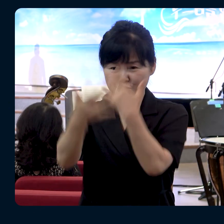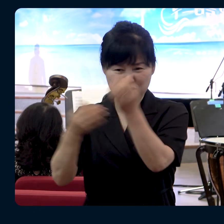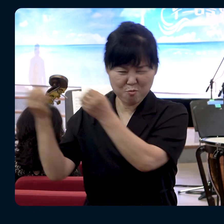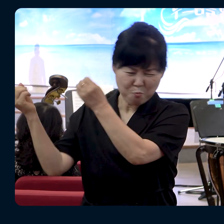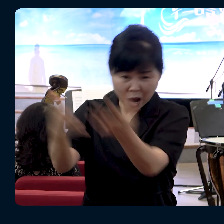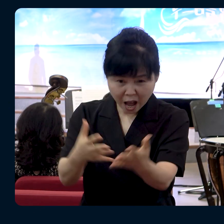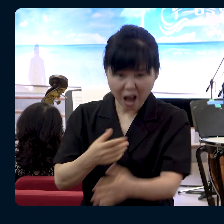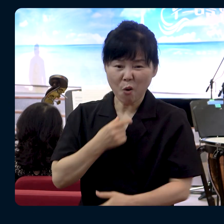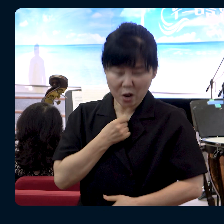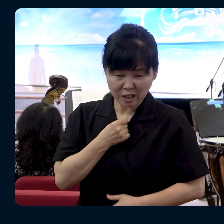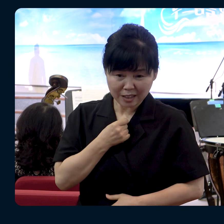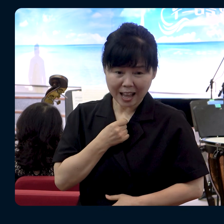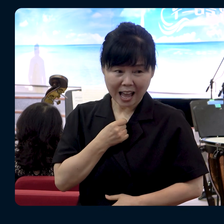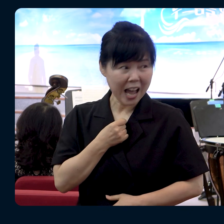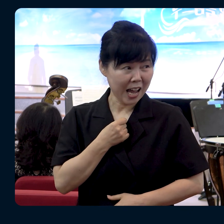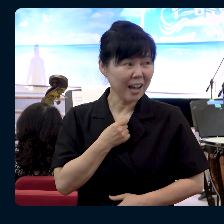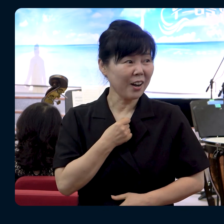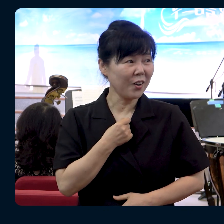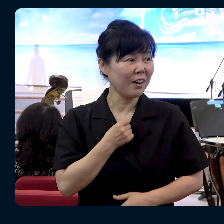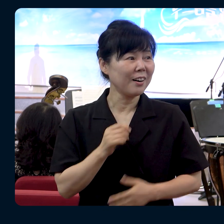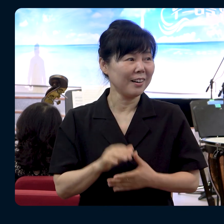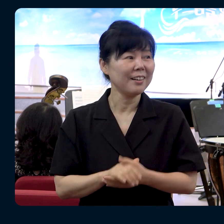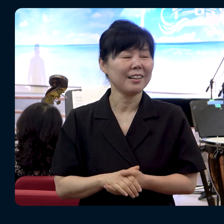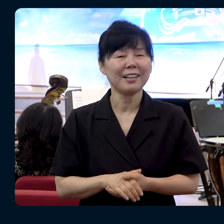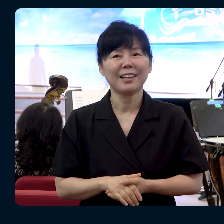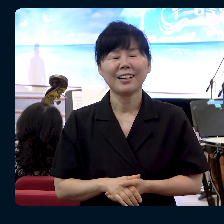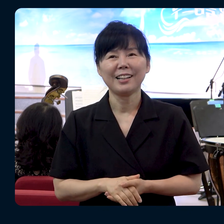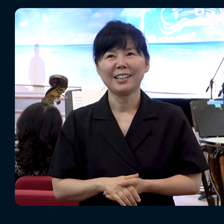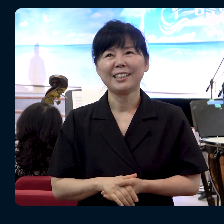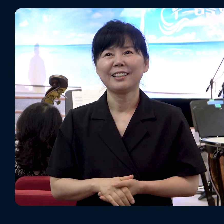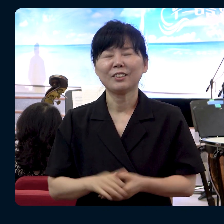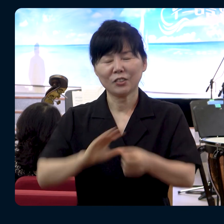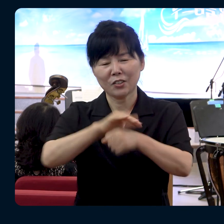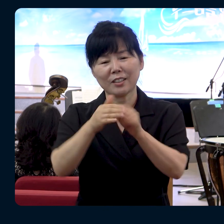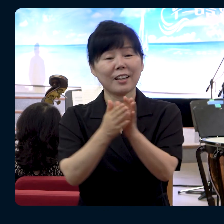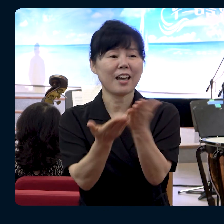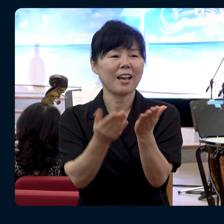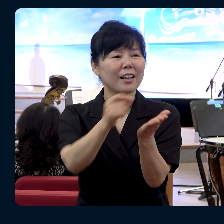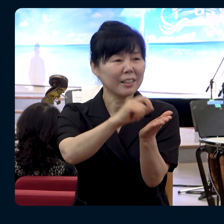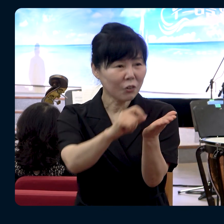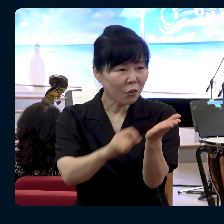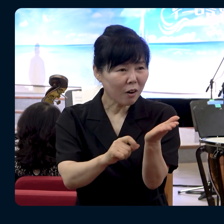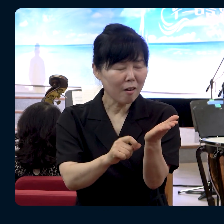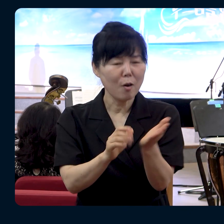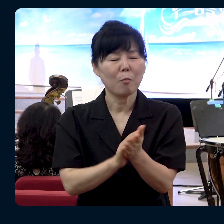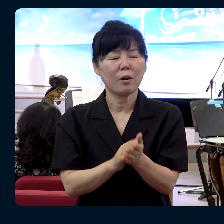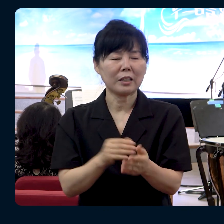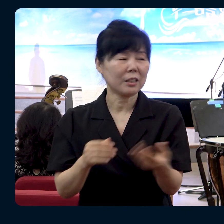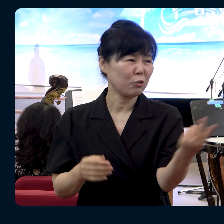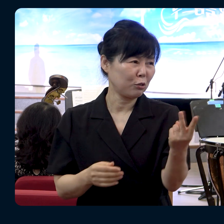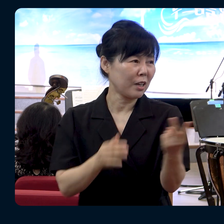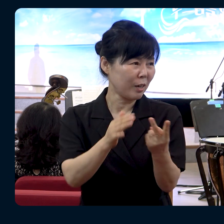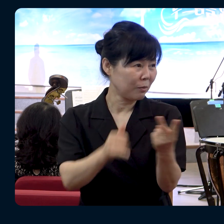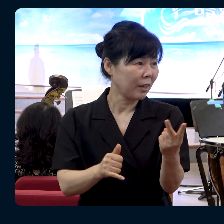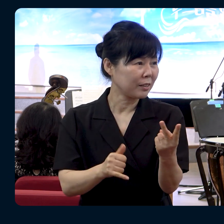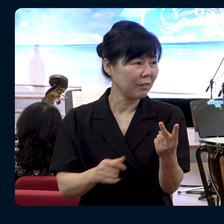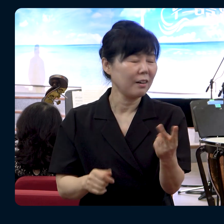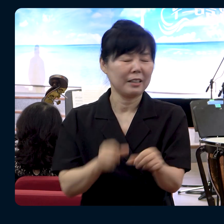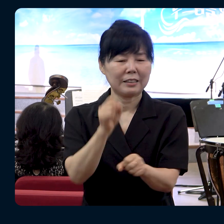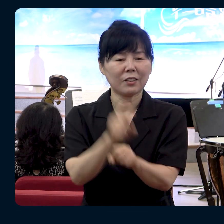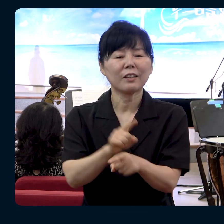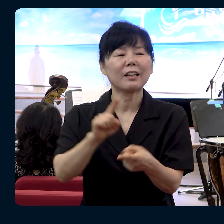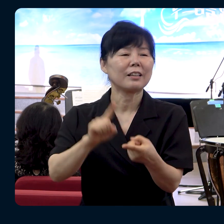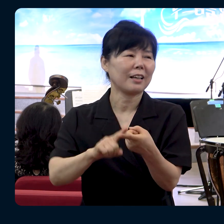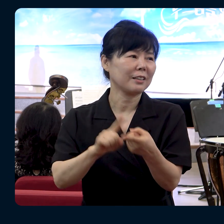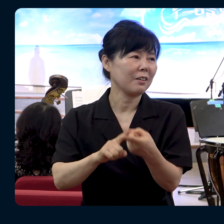말 말고도 성경에 아마 기록되지 않은 많은 그런 말들을 아마 했을 겁니다. 그들이 그런